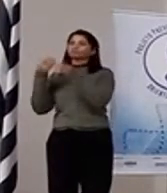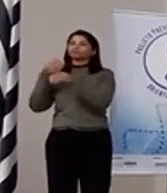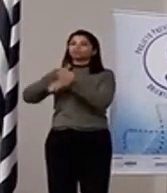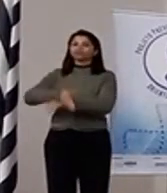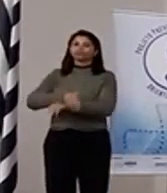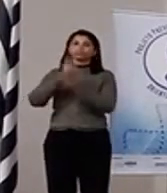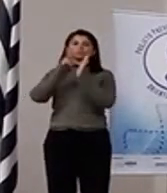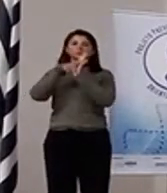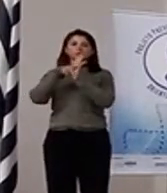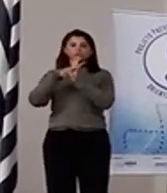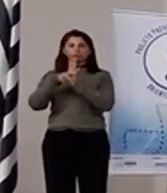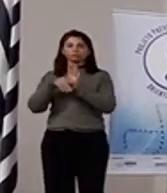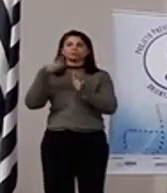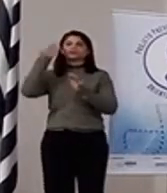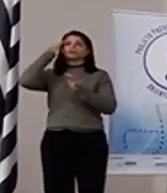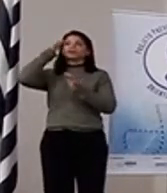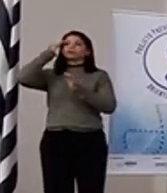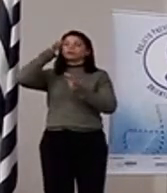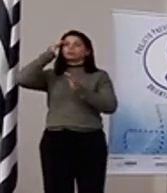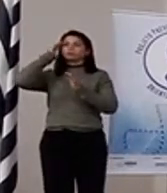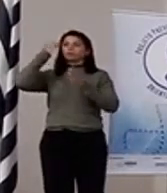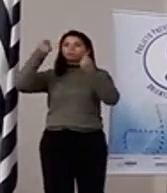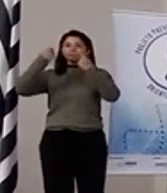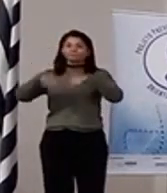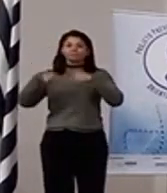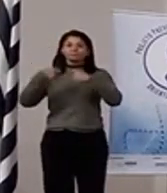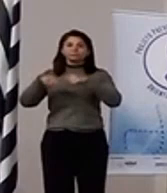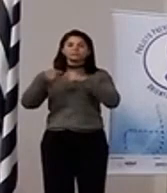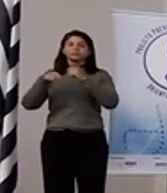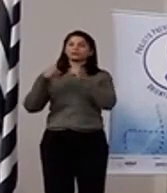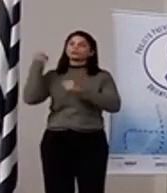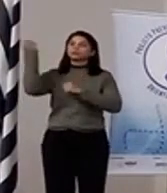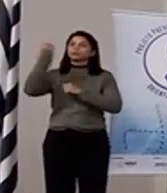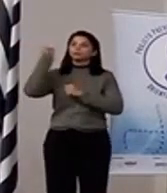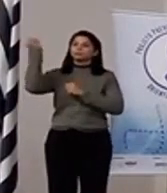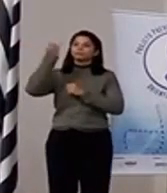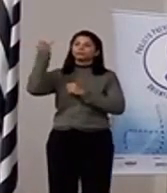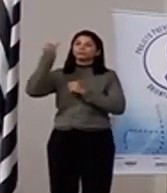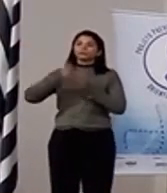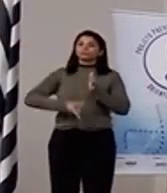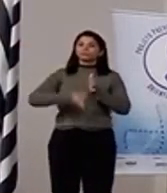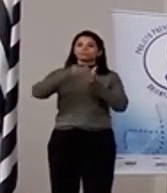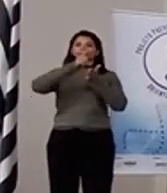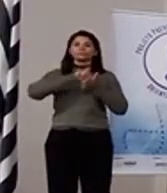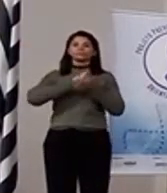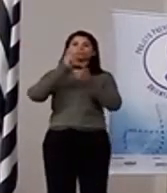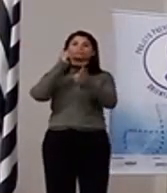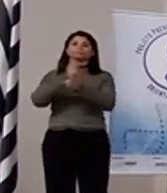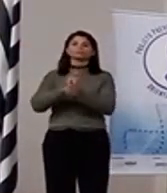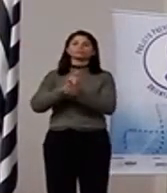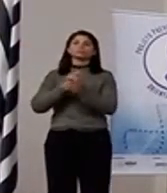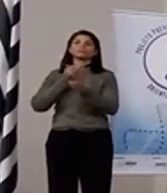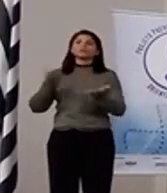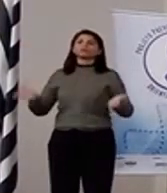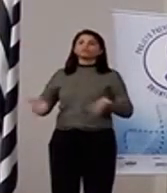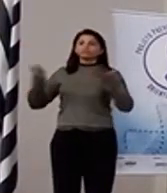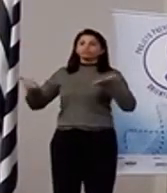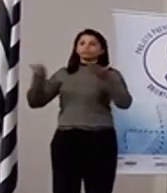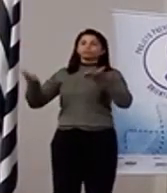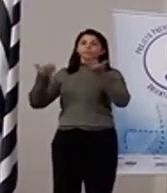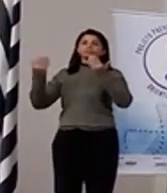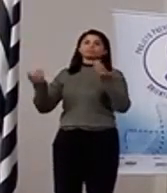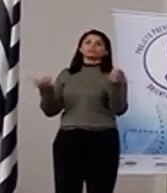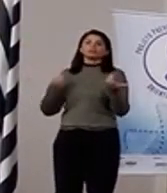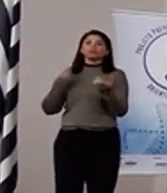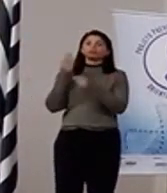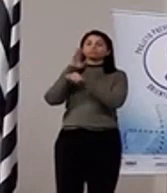entendemos a necessidade do diagnóstico precoce, né, o quanto ele é importante para a questão da estimulação, da